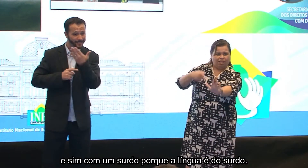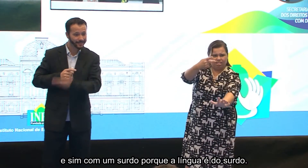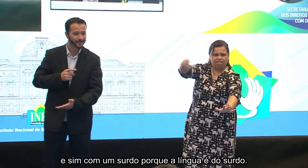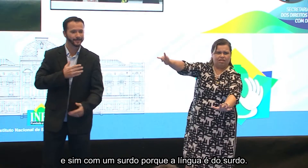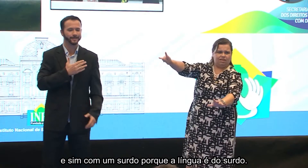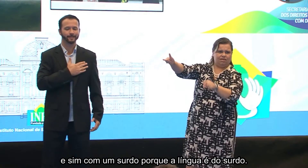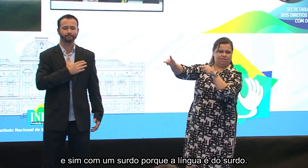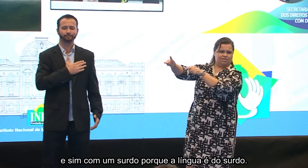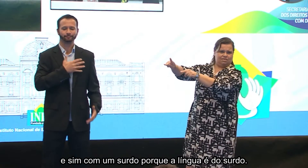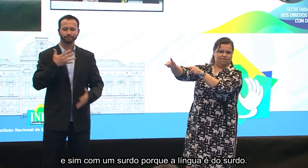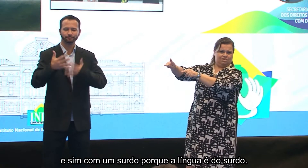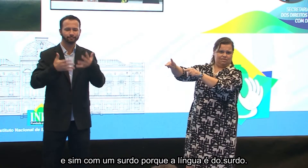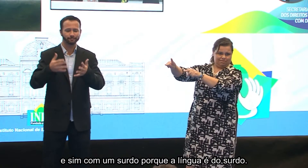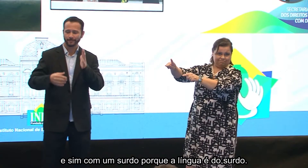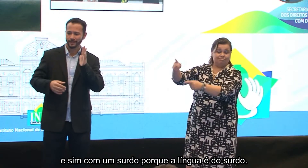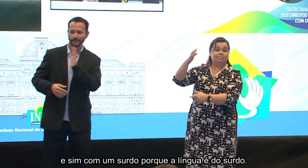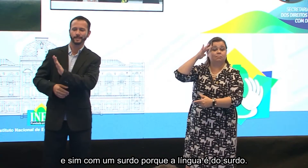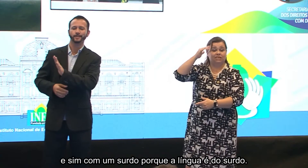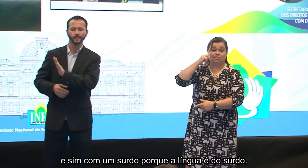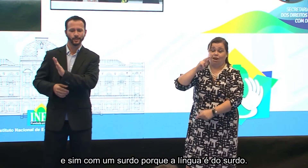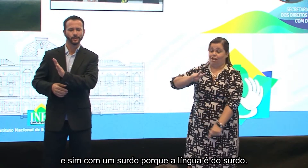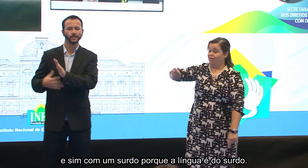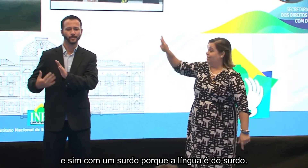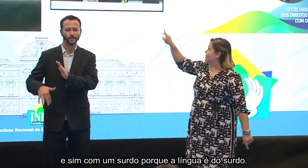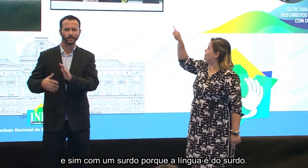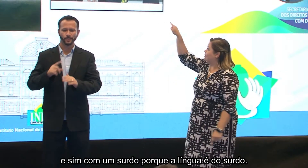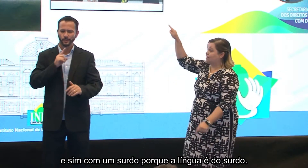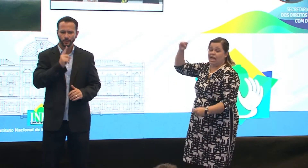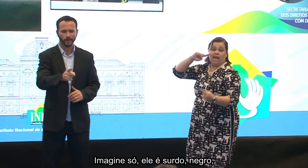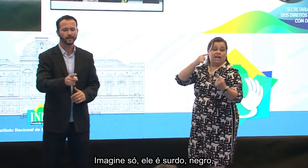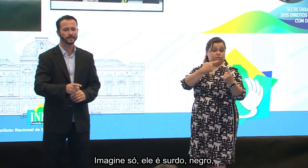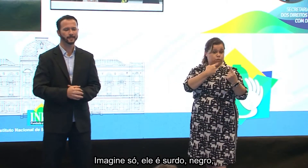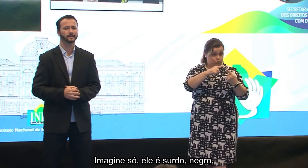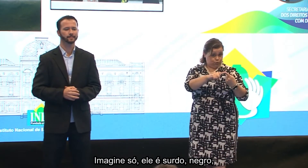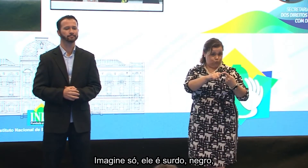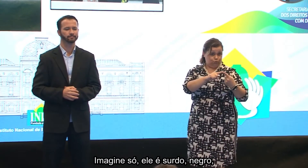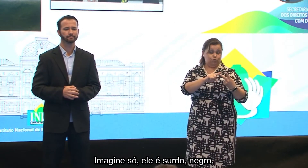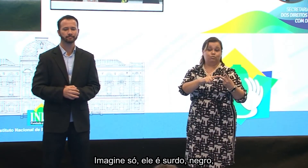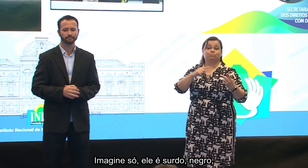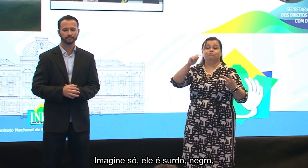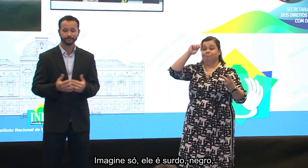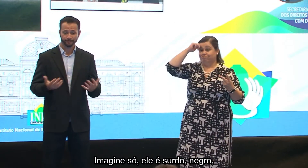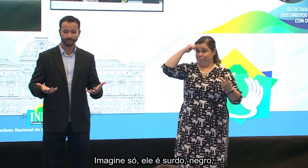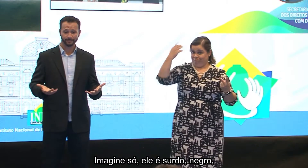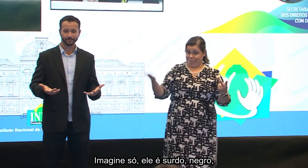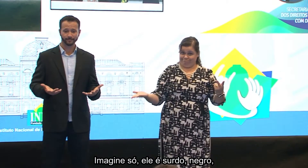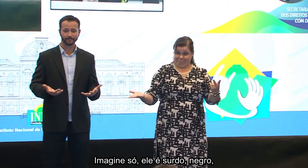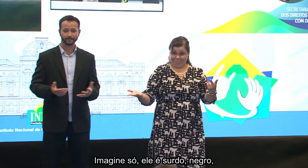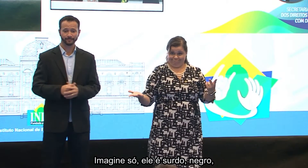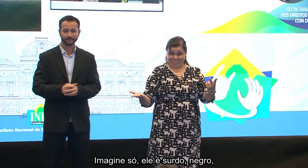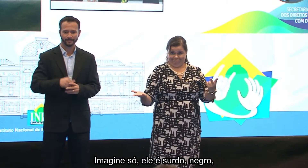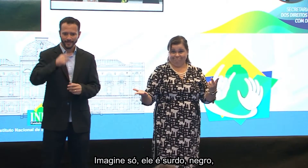com um surdo, porque a língua é do surdo. Então, imagine só, ele é surdo,